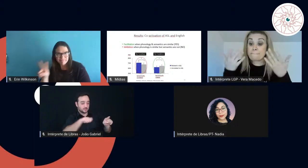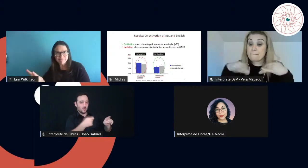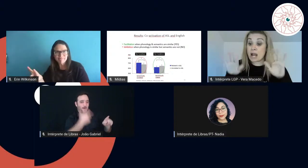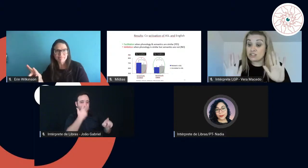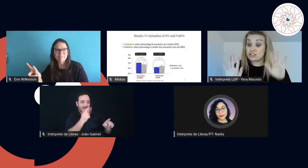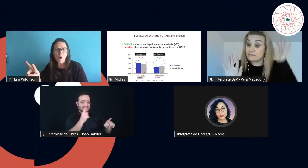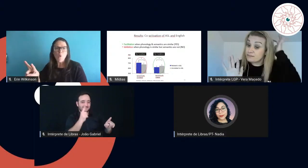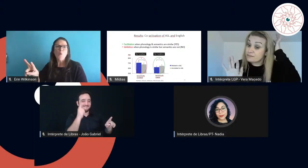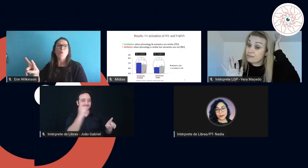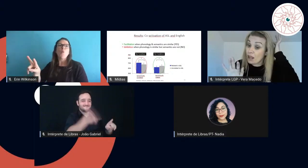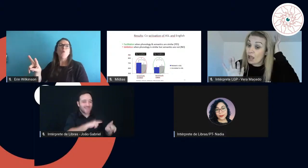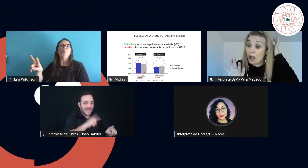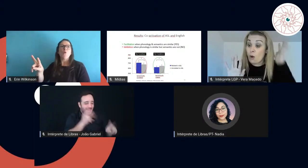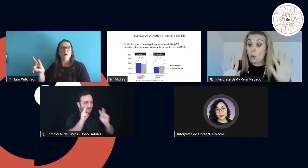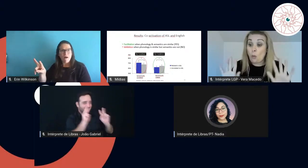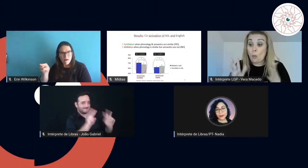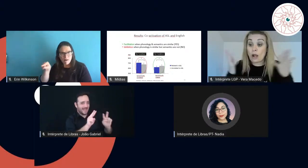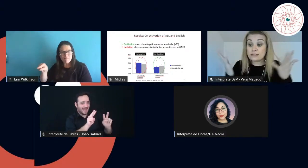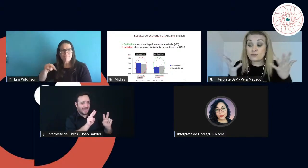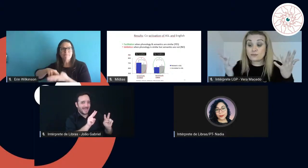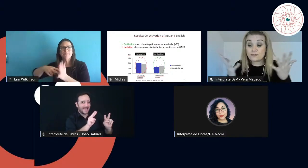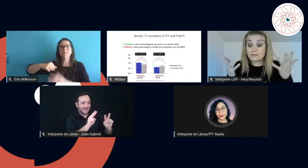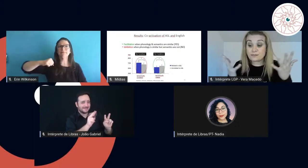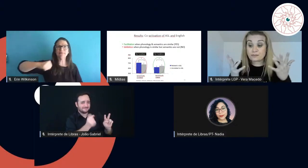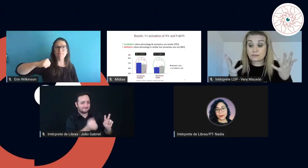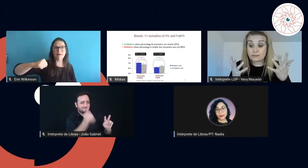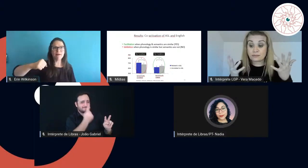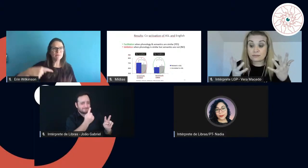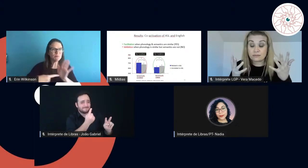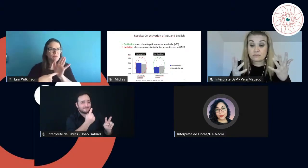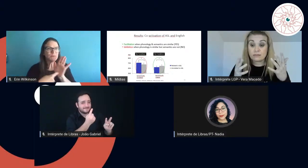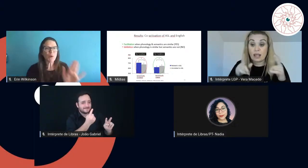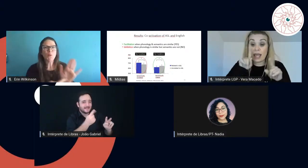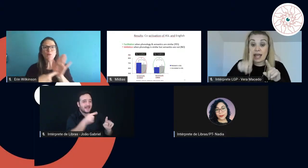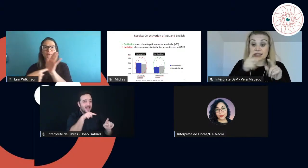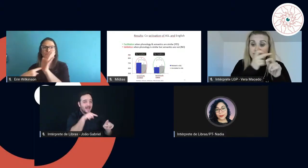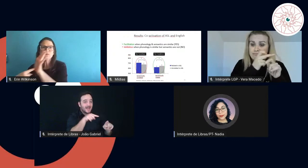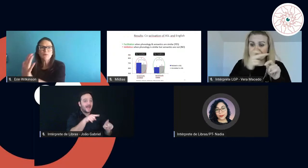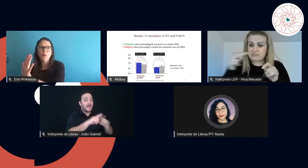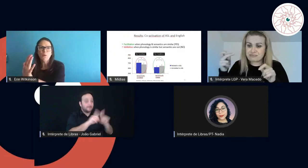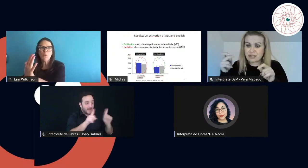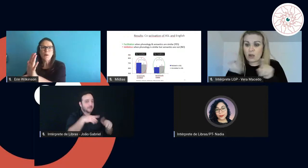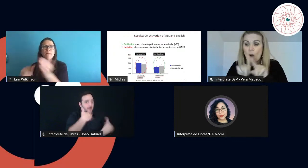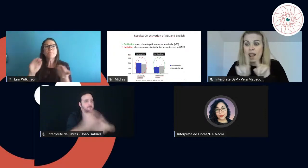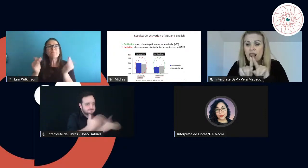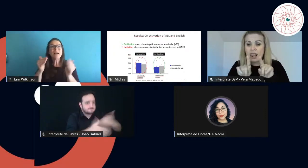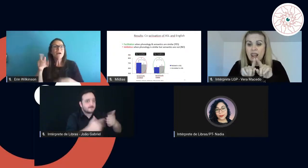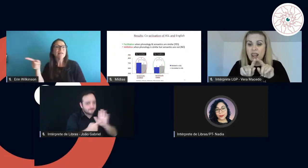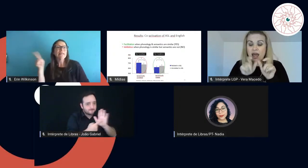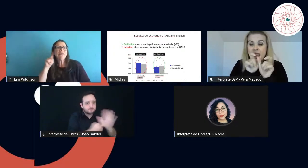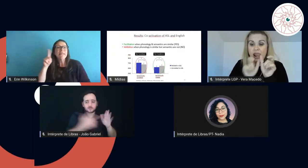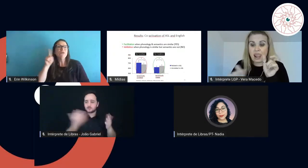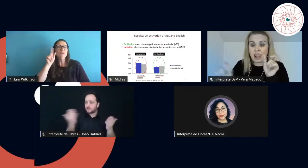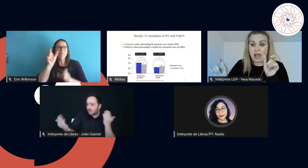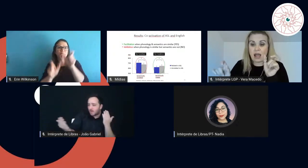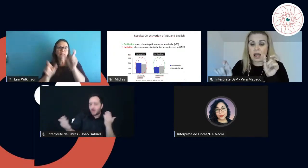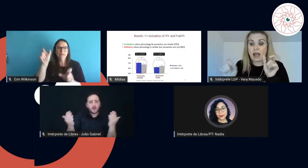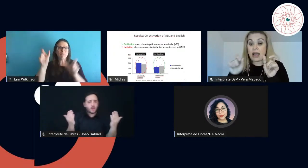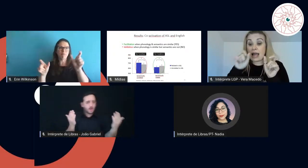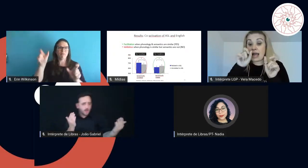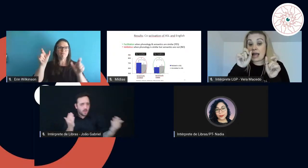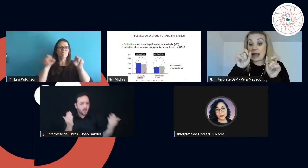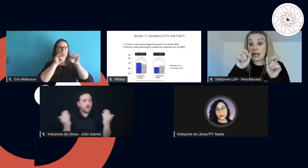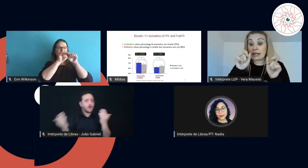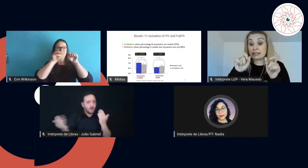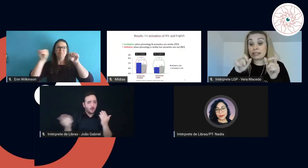Mas quando eh essas sentenças elas estão fora do campo semântico, é, na